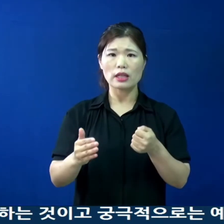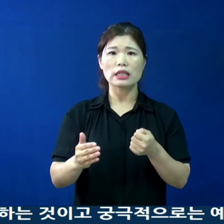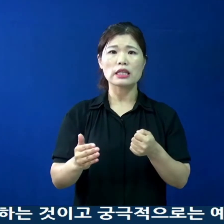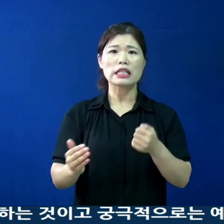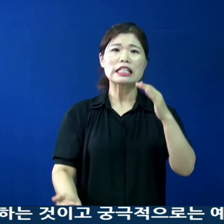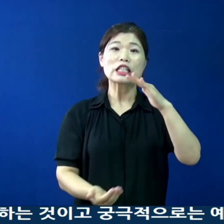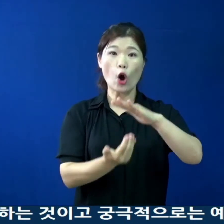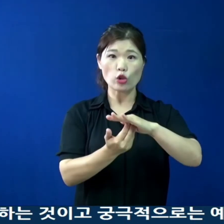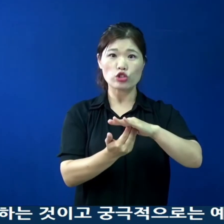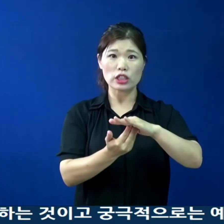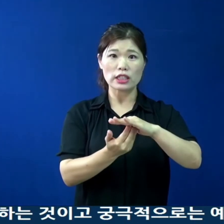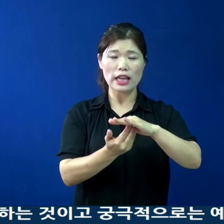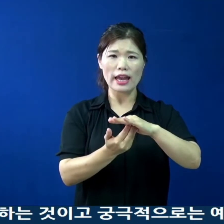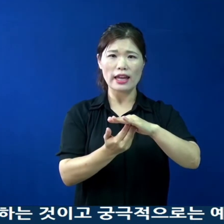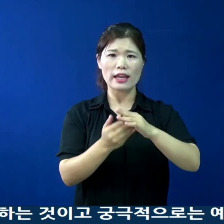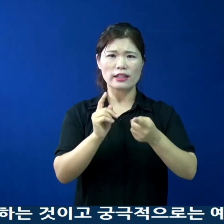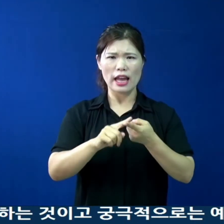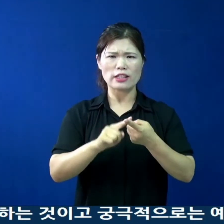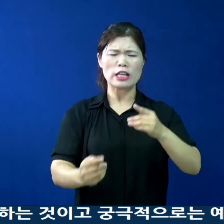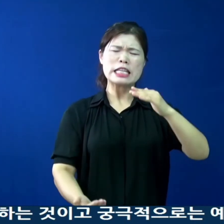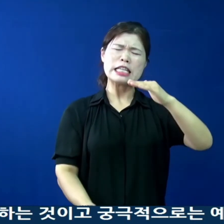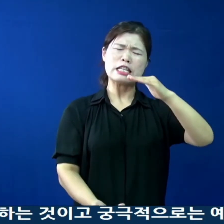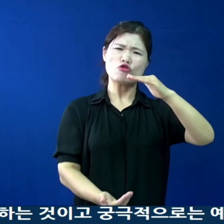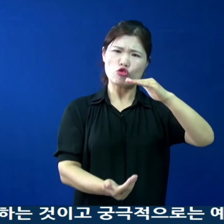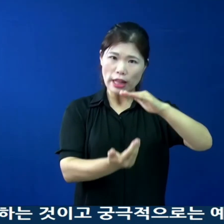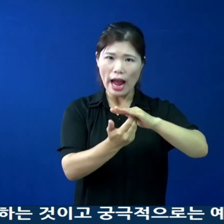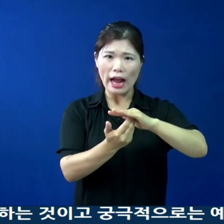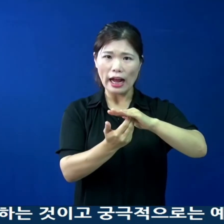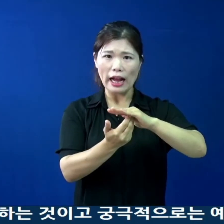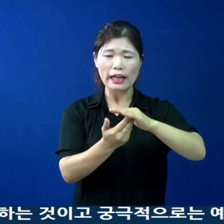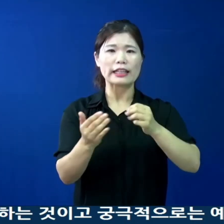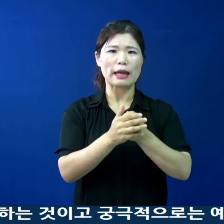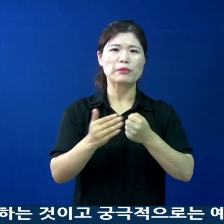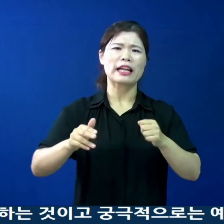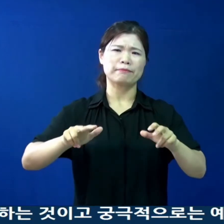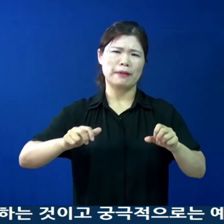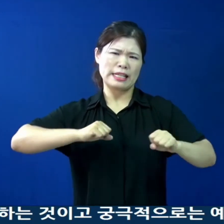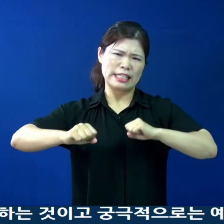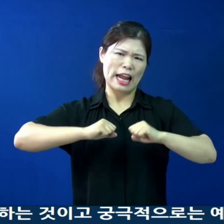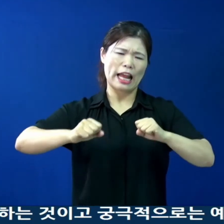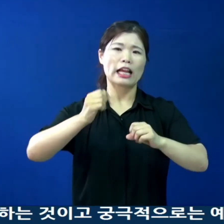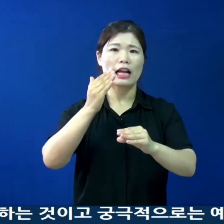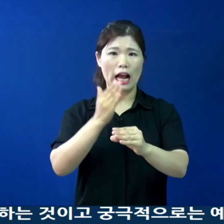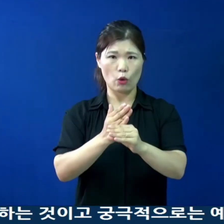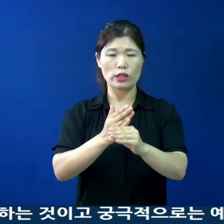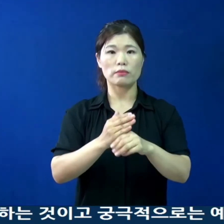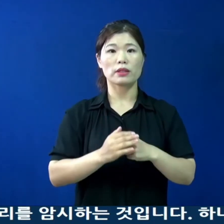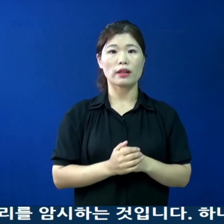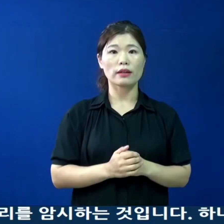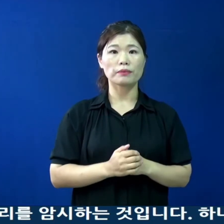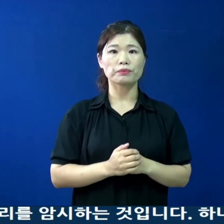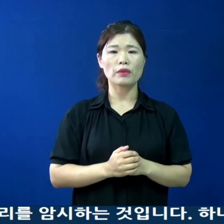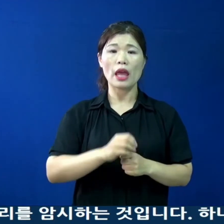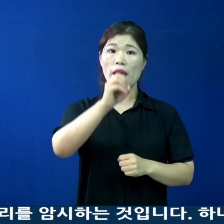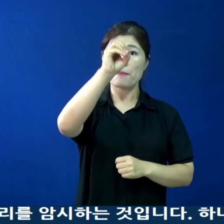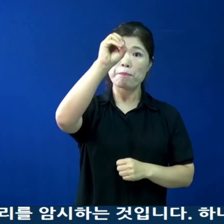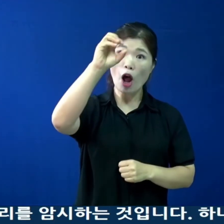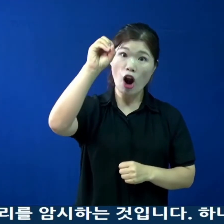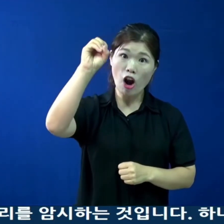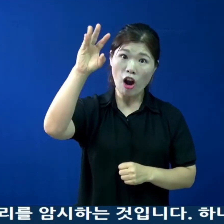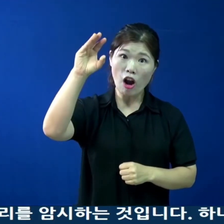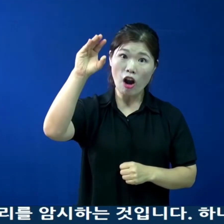성취가 이루어질 때까지 작정하셨기 때문에 실행해 나가고 계시는 겁니다. 별,